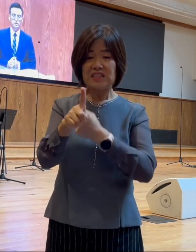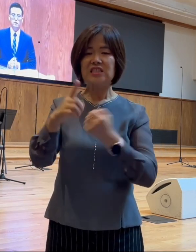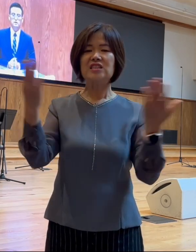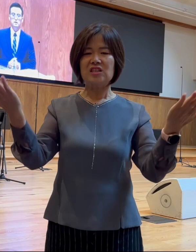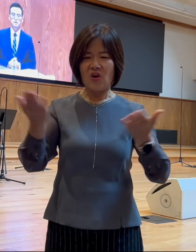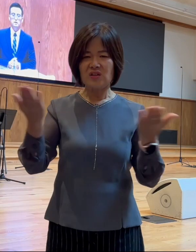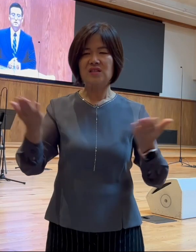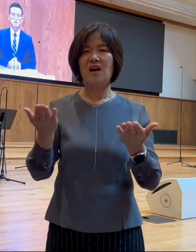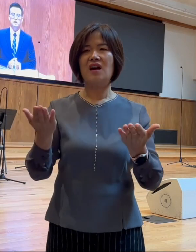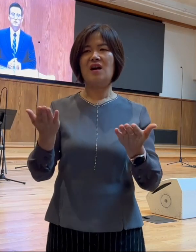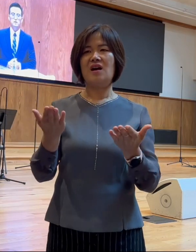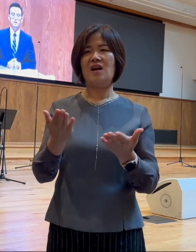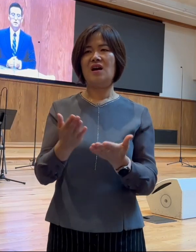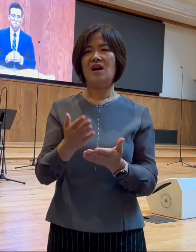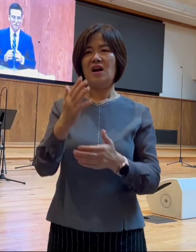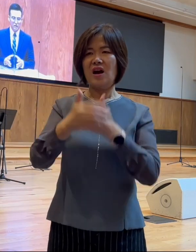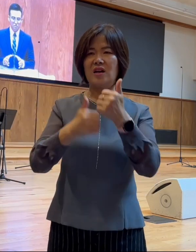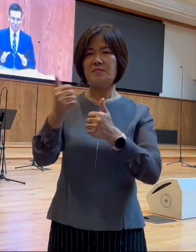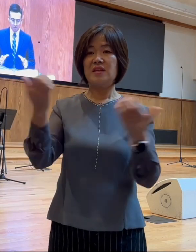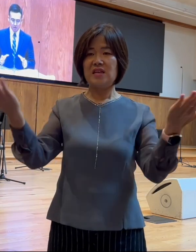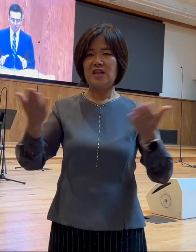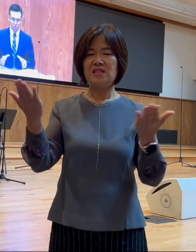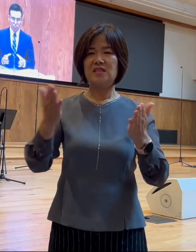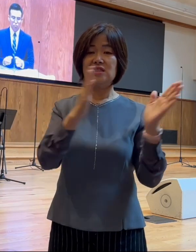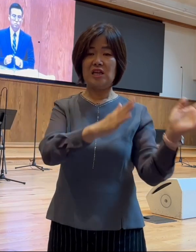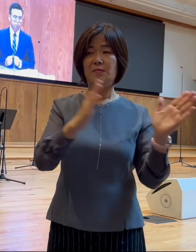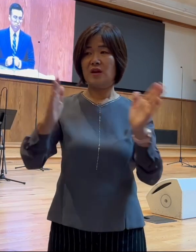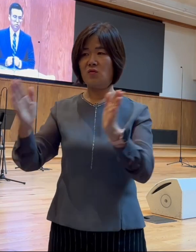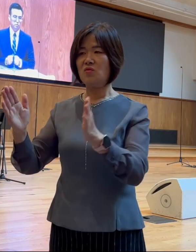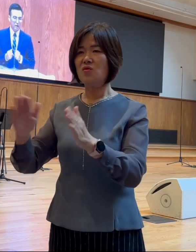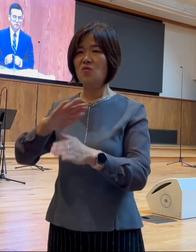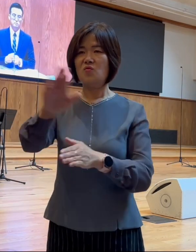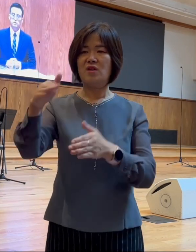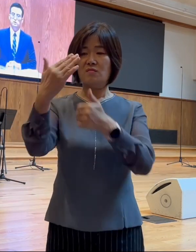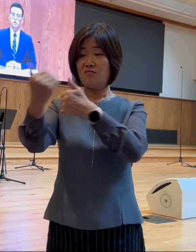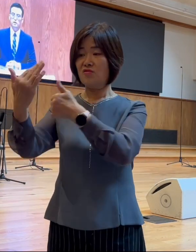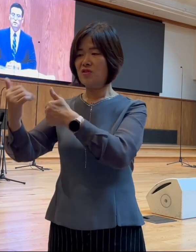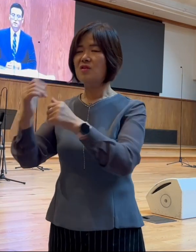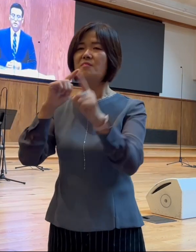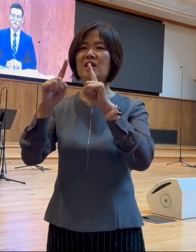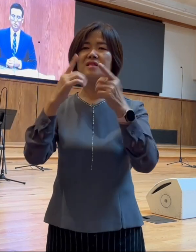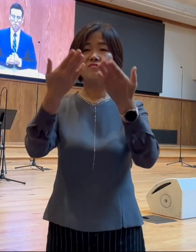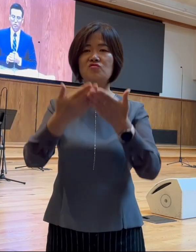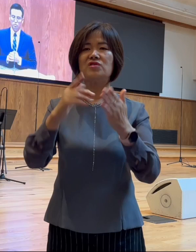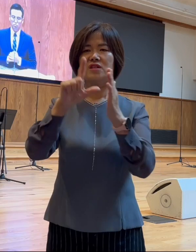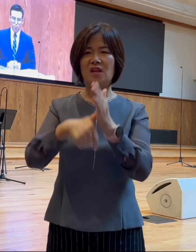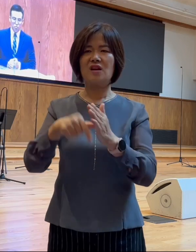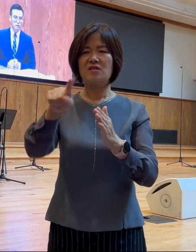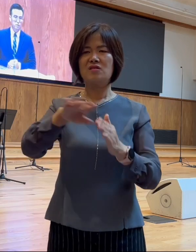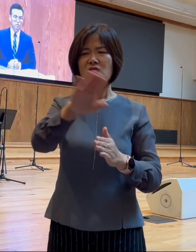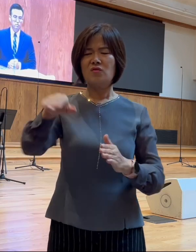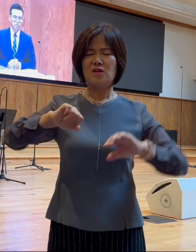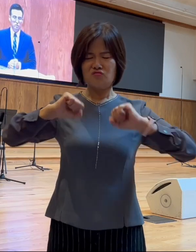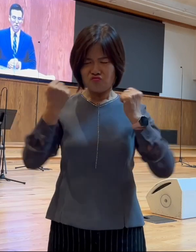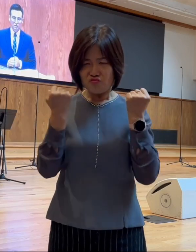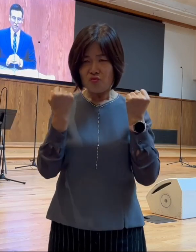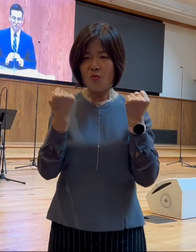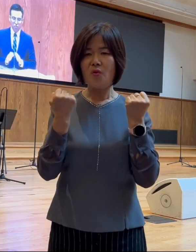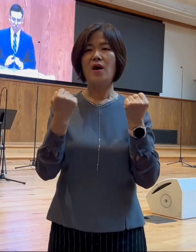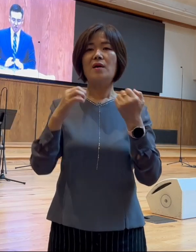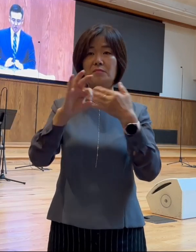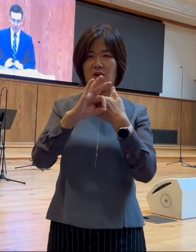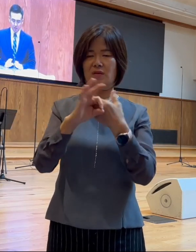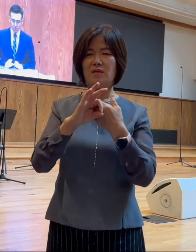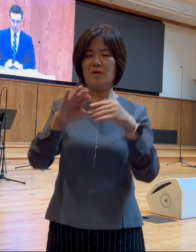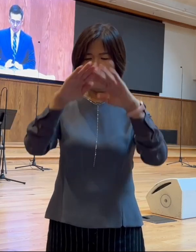역사, 하나님의 일하심 예비해 놓으시고 우리를 부르셔서 말씀하실 때 그것을 우리가 순종하면 그